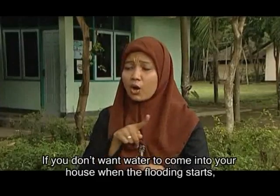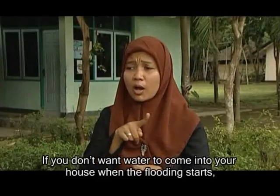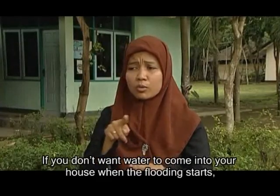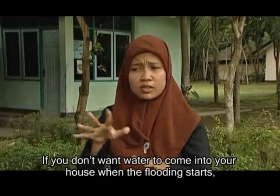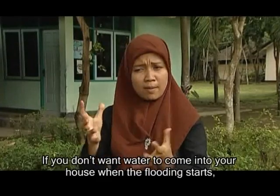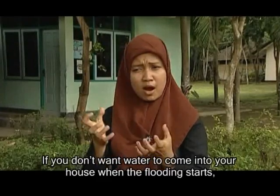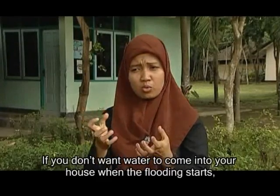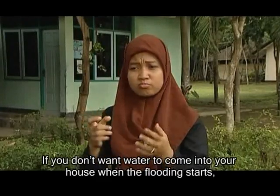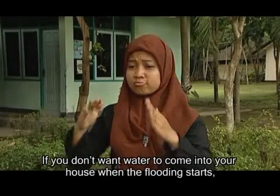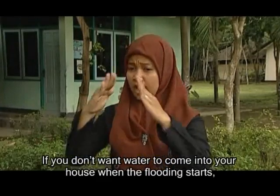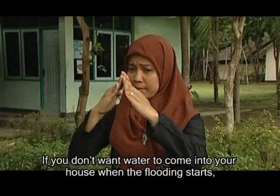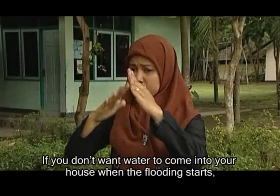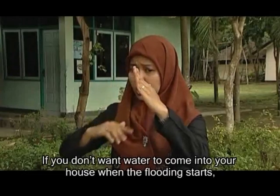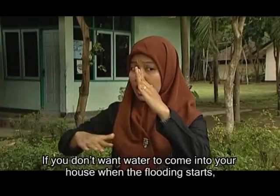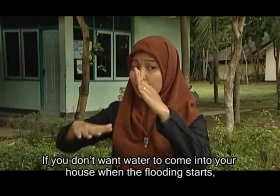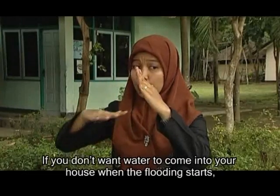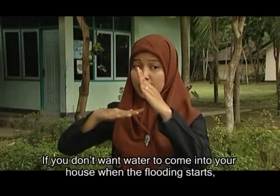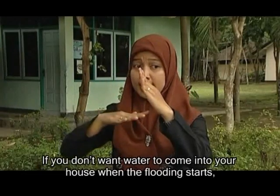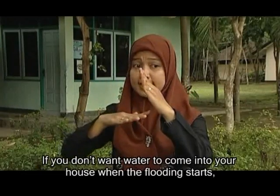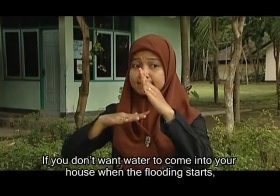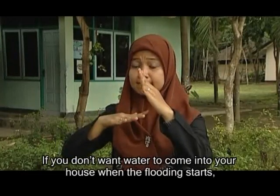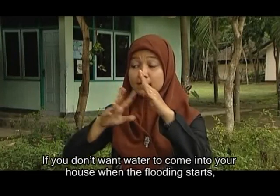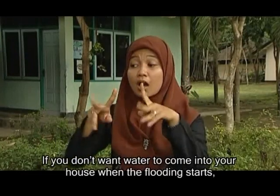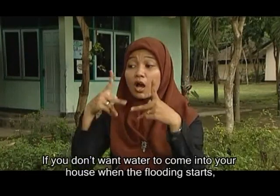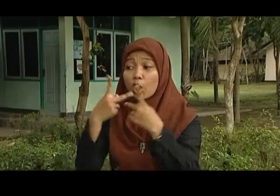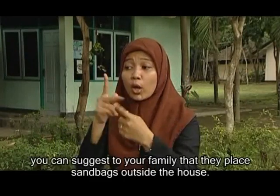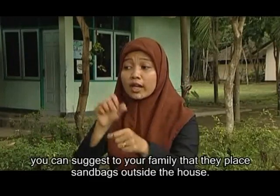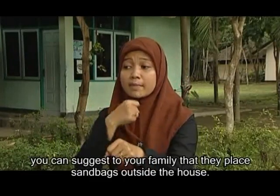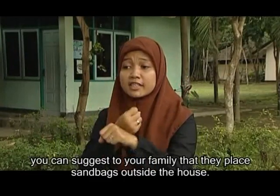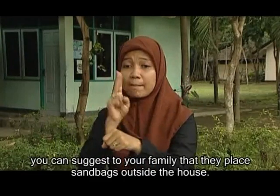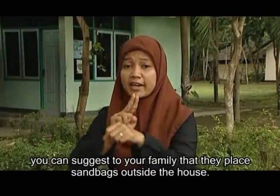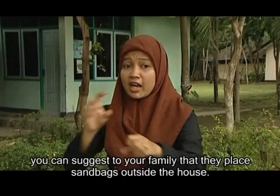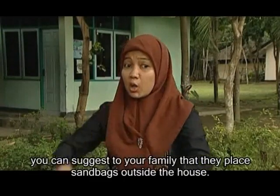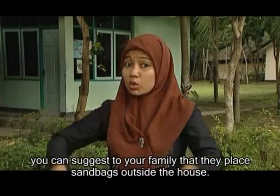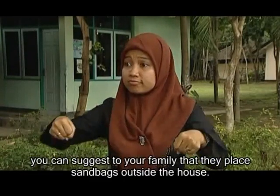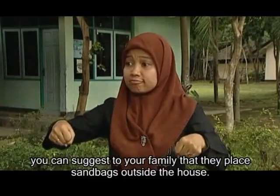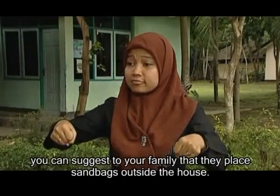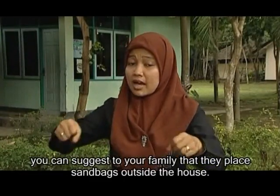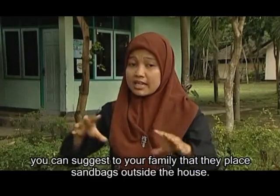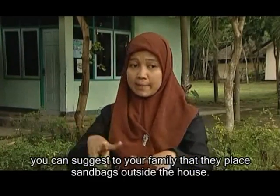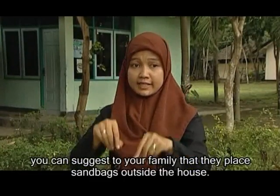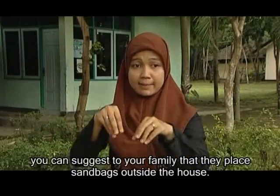kamu tidak mau air masuk ke dalam rumah, keluarga bisa memakai karung yang berisi